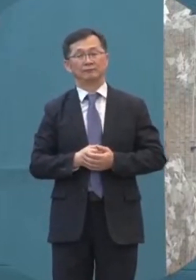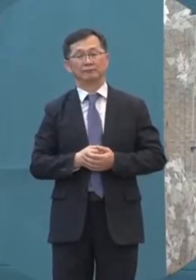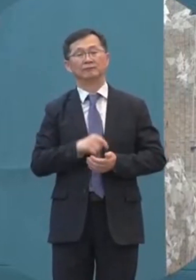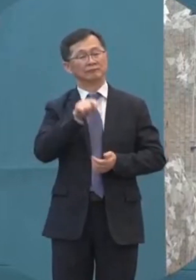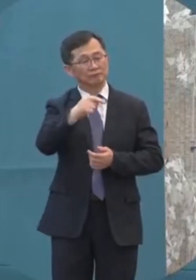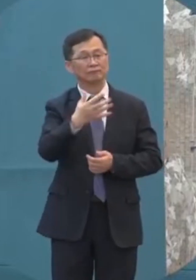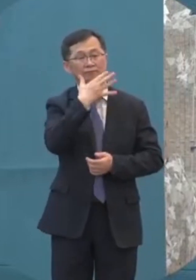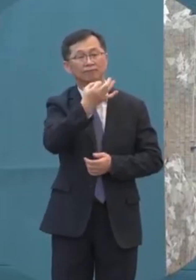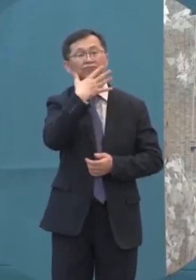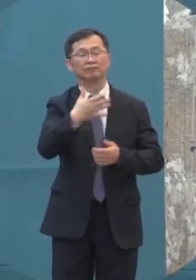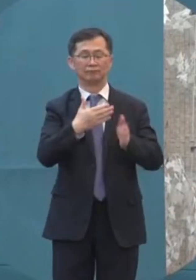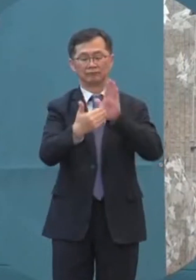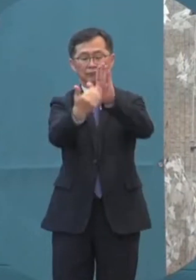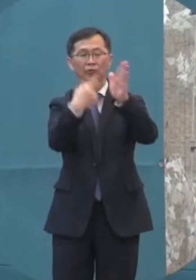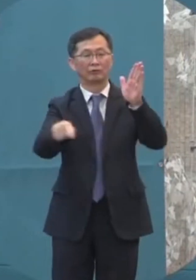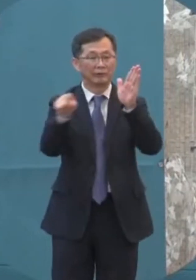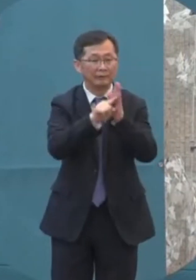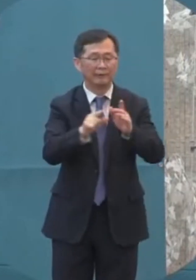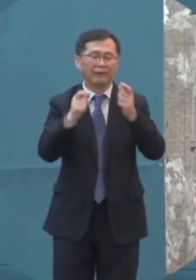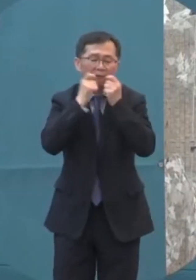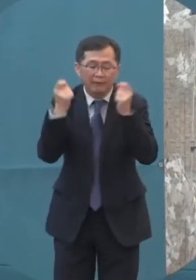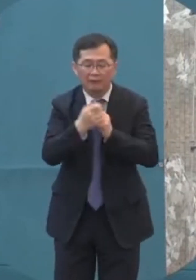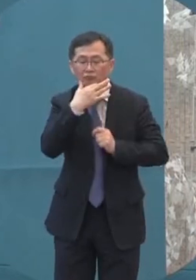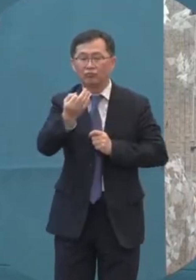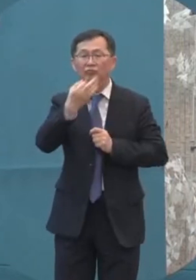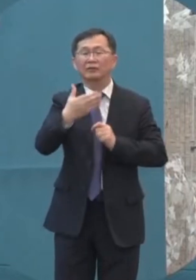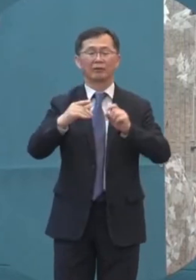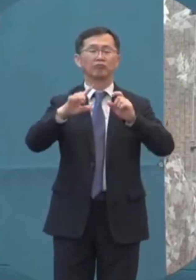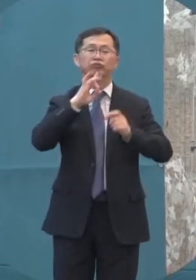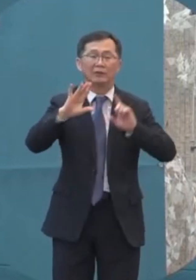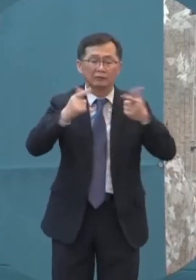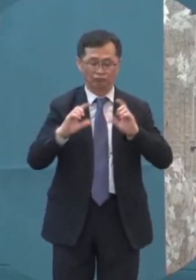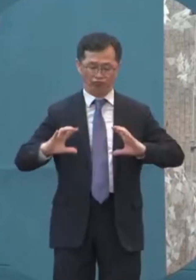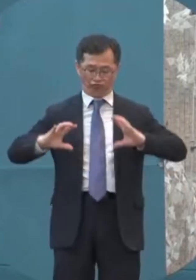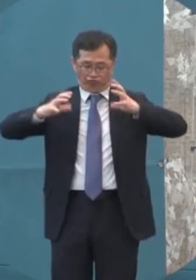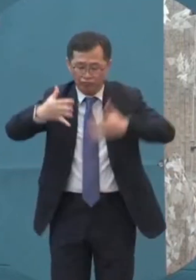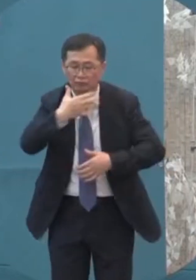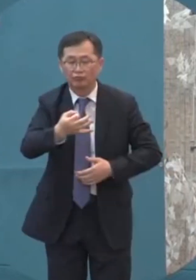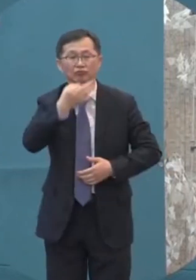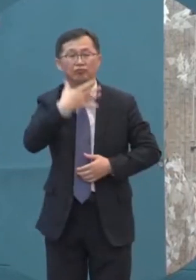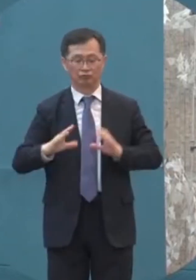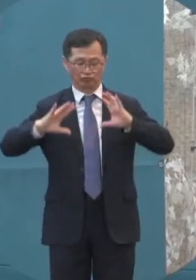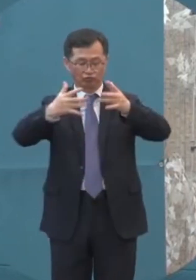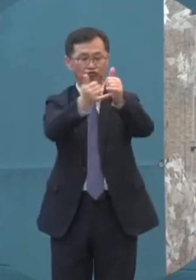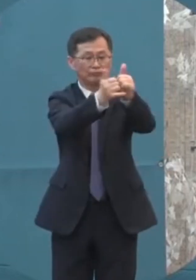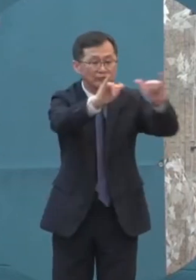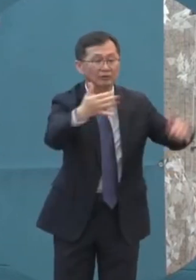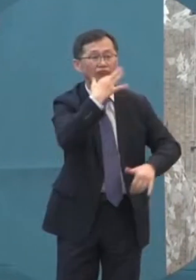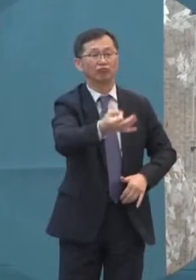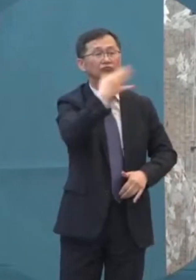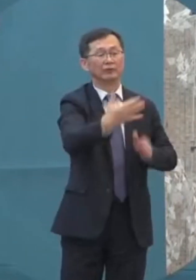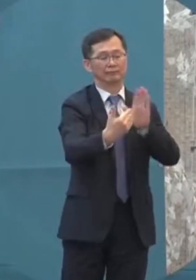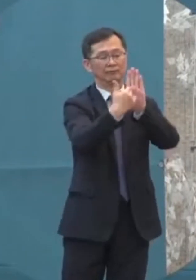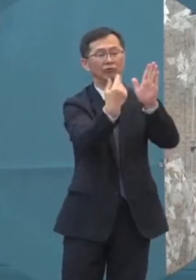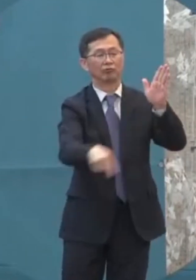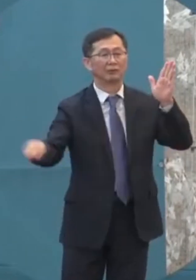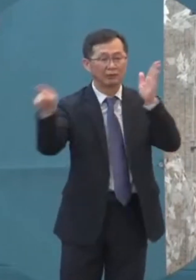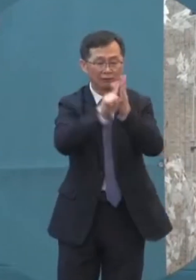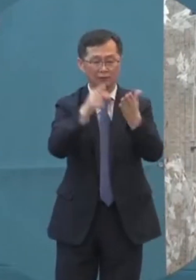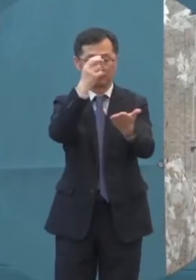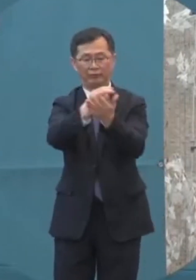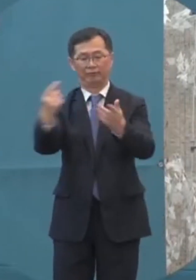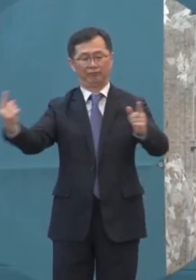그런 불행을 막기 위해서 그것이 개인의 불행을 넘어서 국가의 불행이 되고 국민의 불행이 되기 때문에 그런 불행을 막기 위해서라도